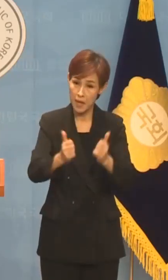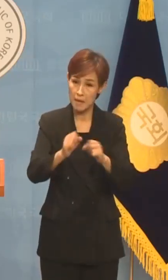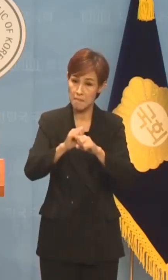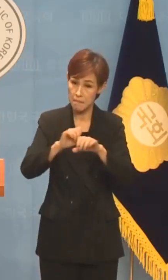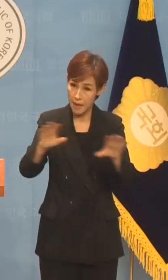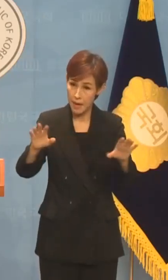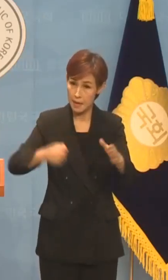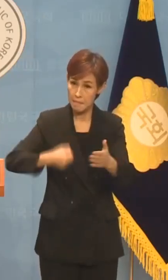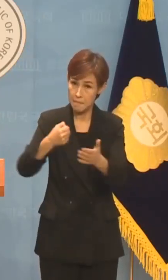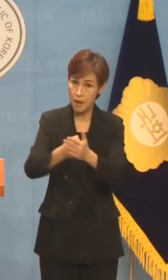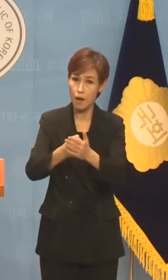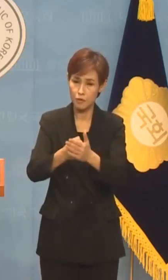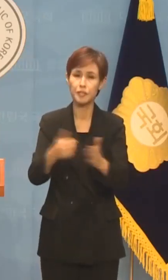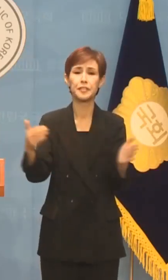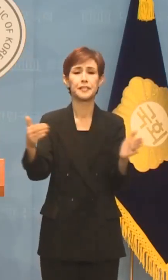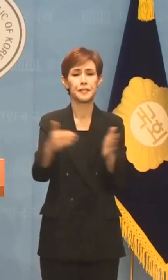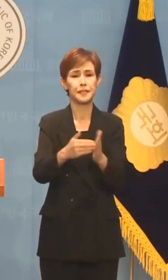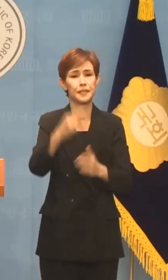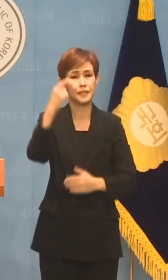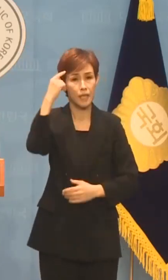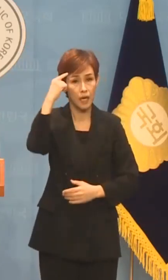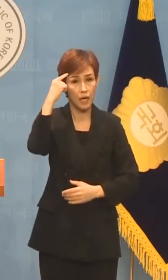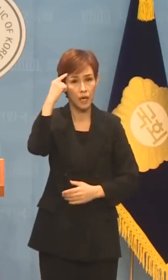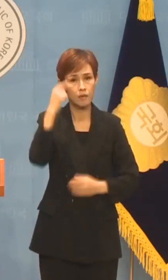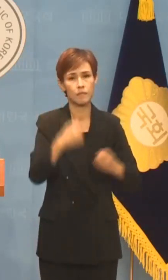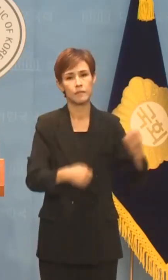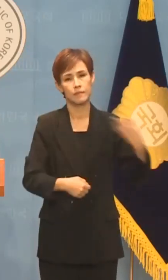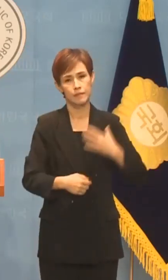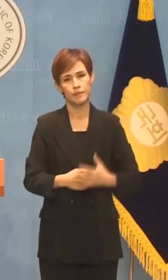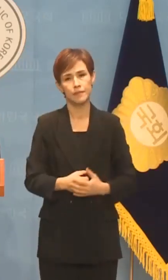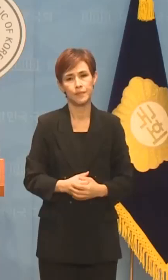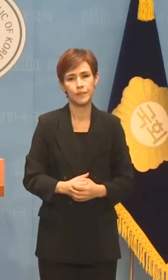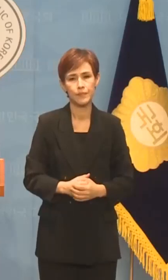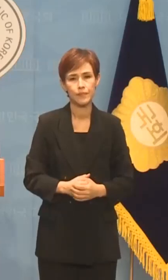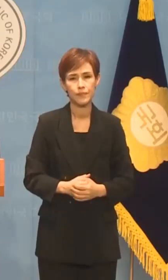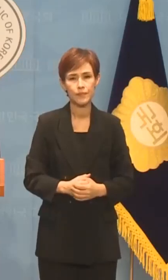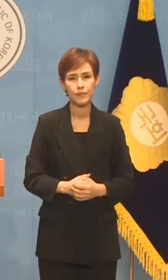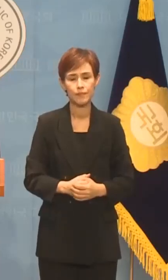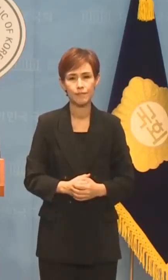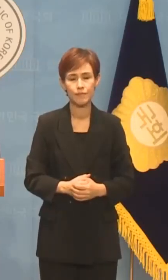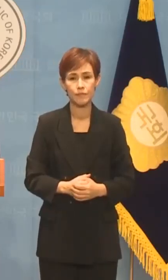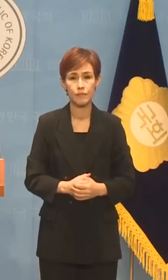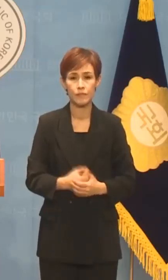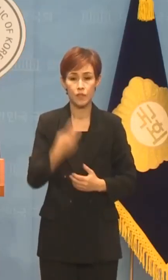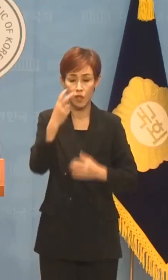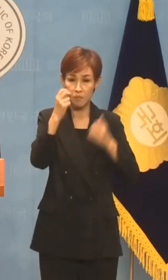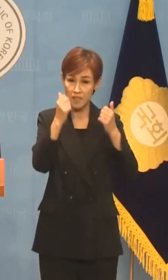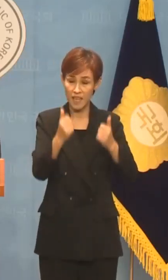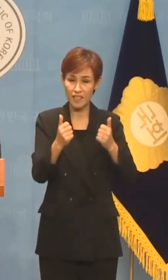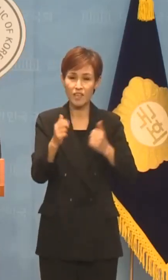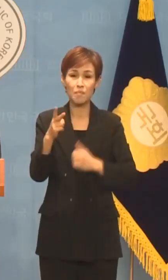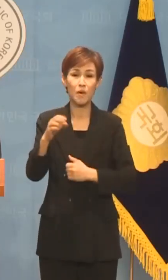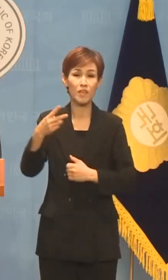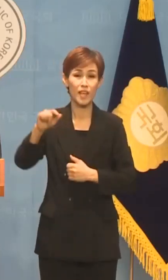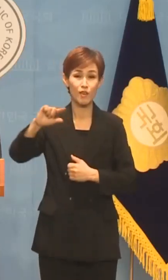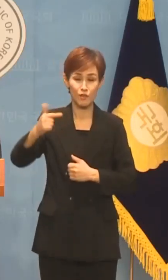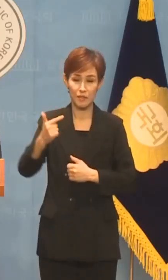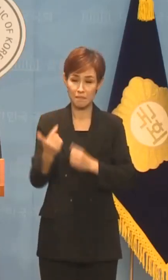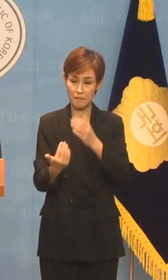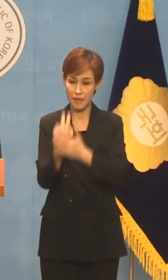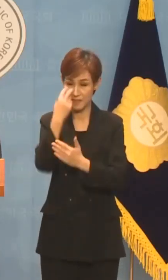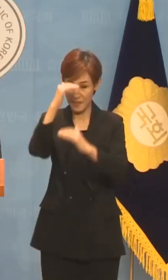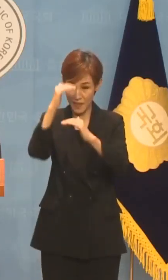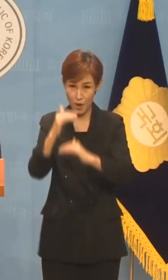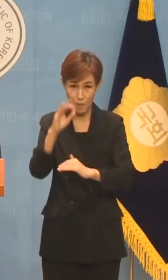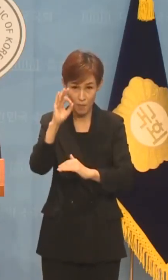해산 결의 종료하려고 했던 것이라고 주장했습니다. 검찰의 명태균 사건 수사 보고서에